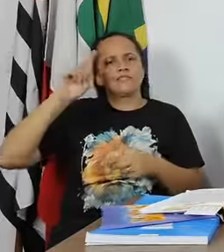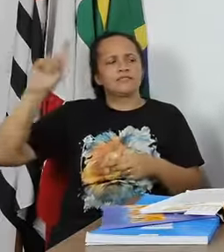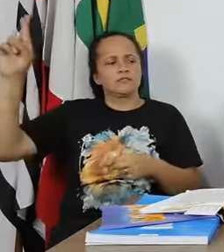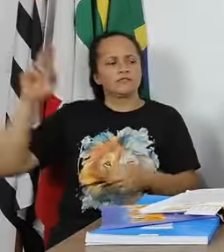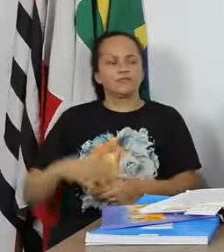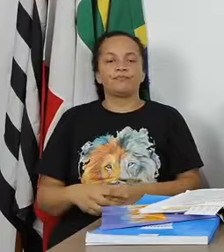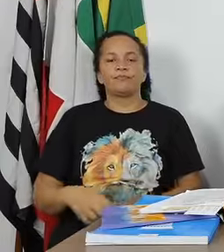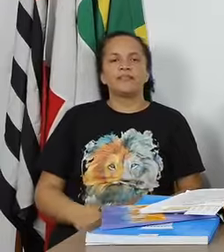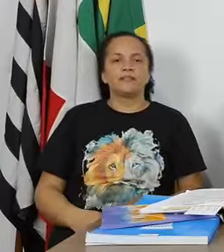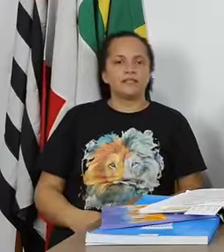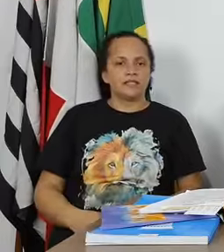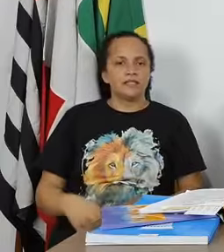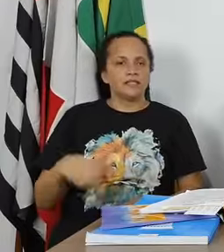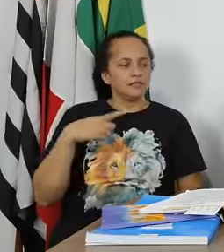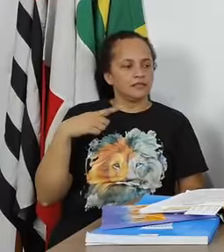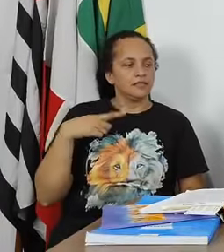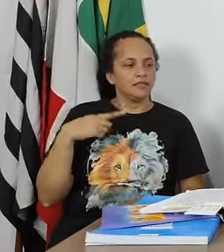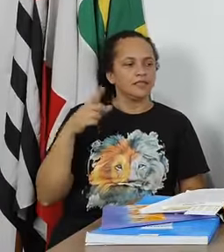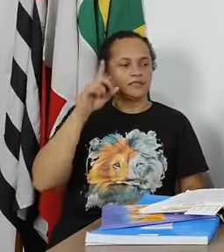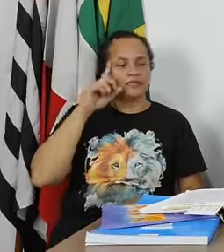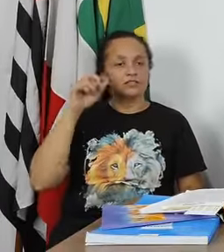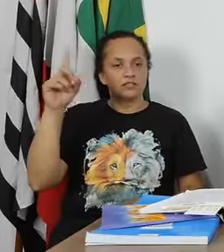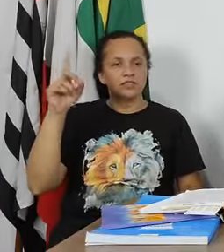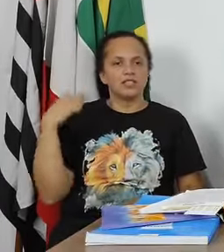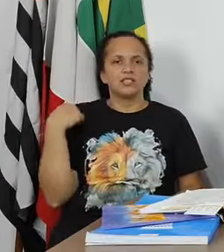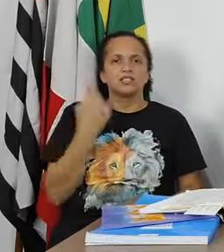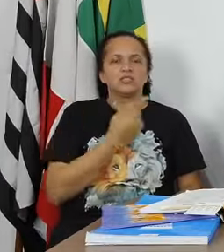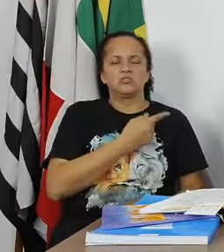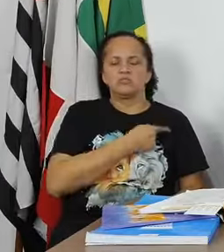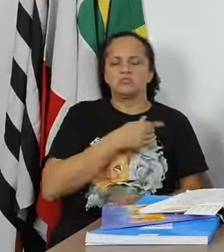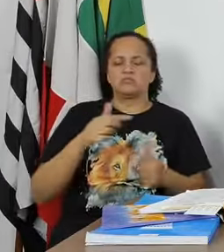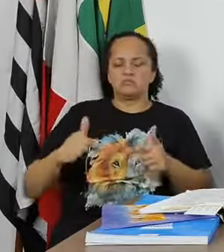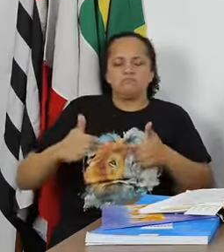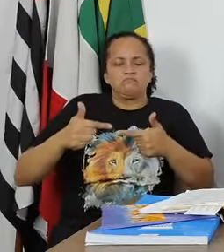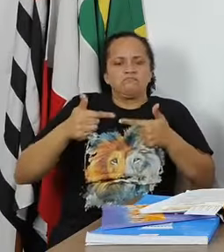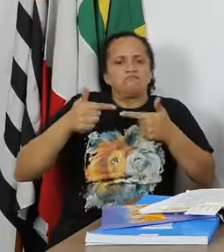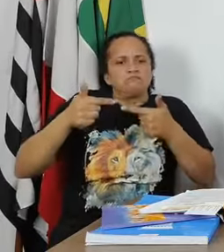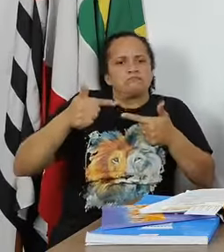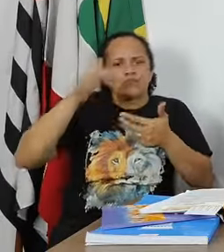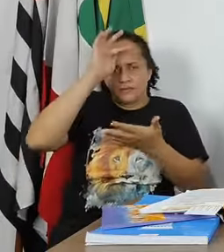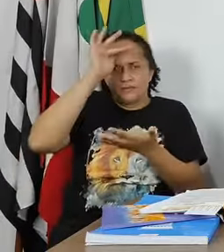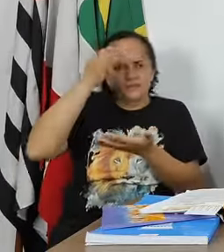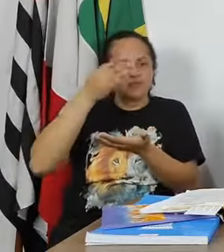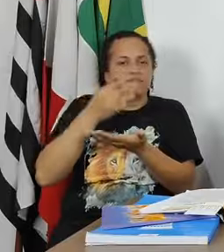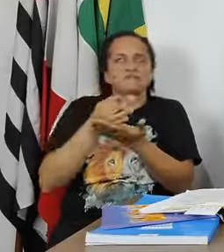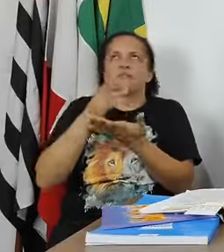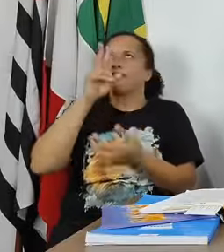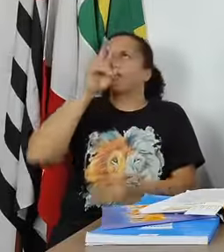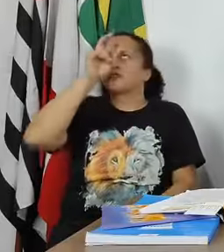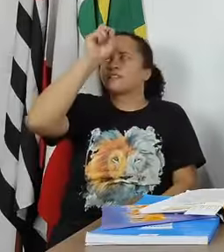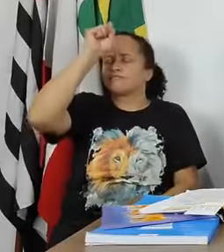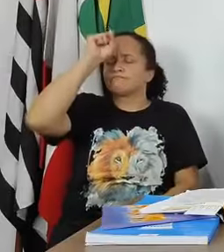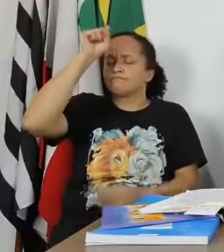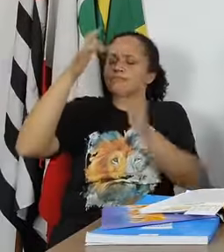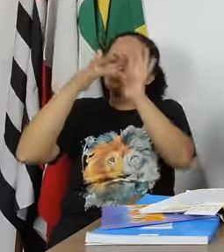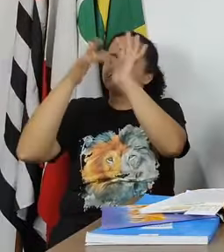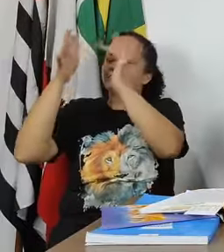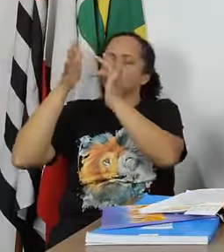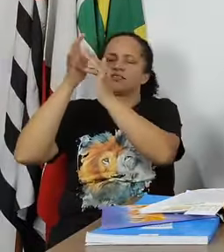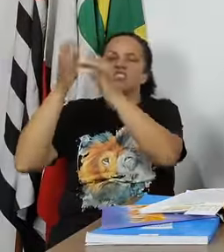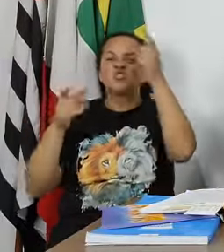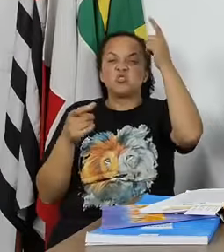momento que nós batalhamos diligente pela nossa fé, nós vamos nos fortalecer em Cristo, e essas mentiras, essas